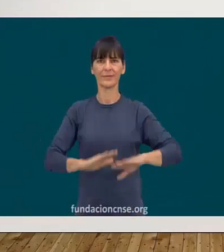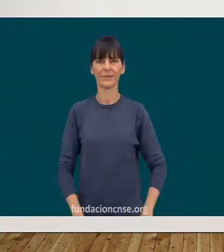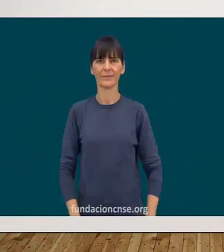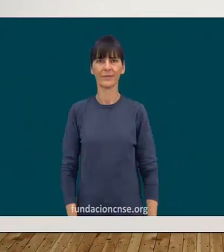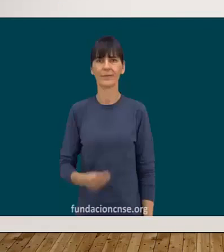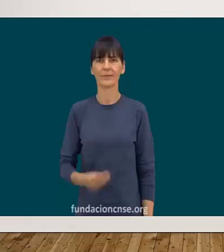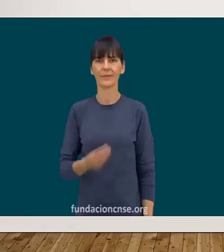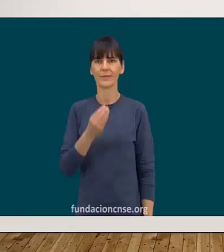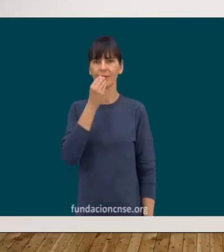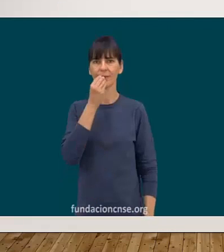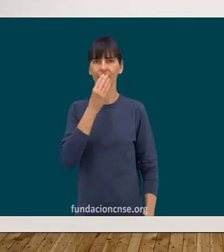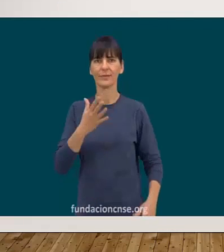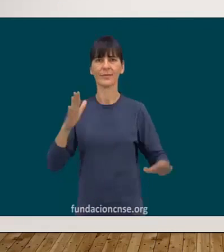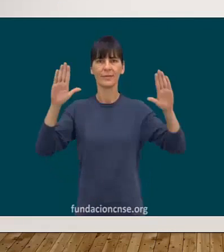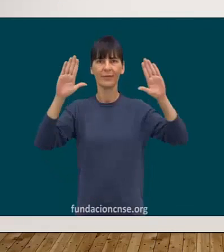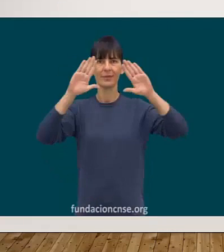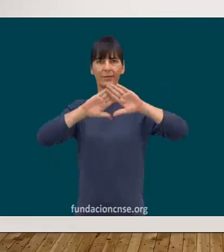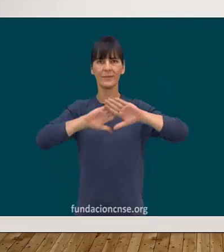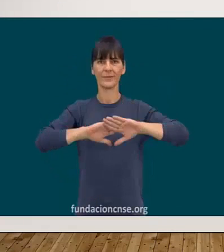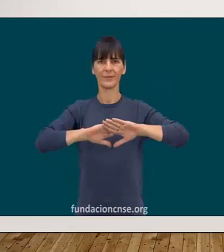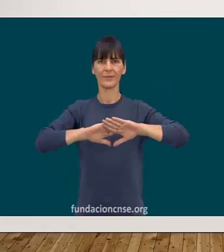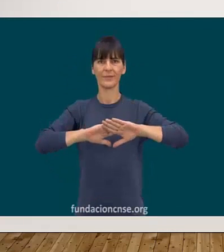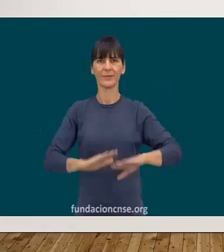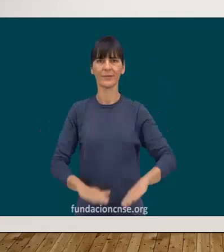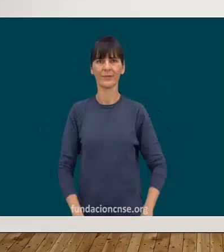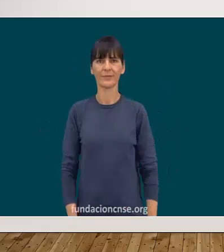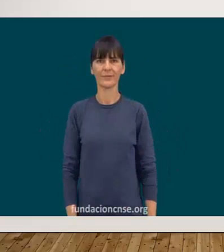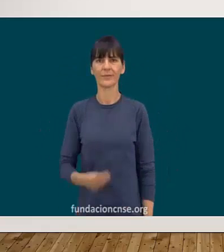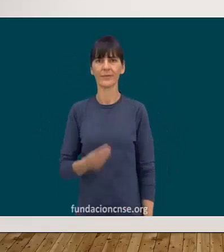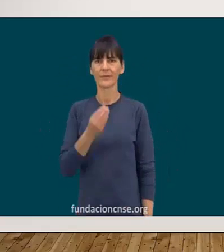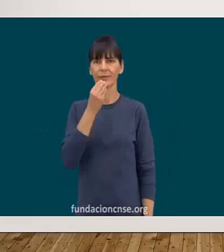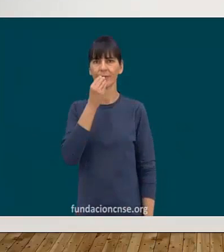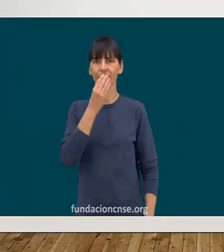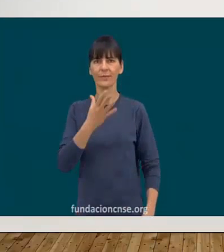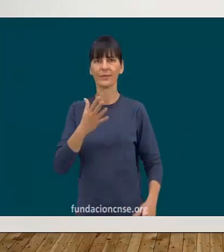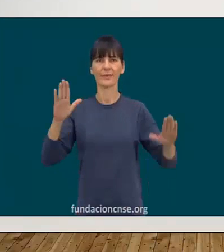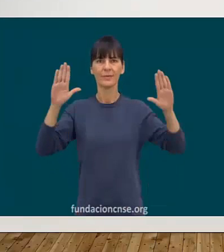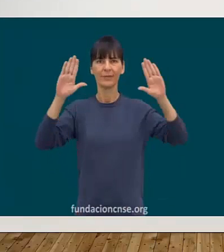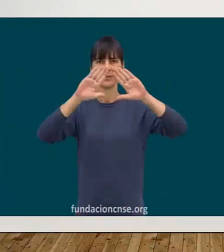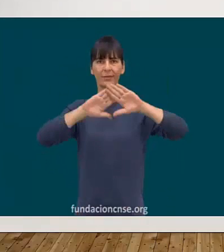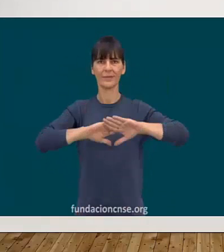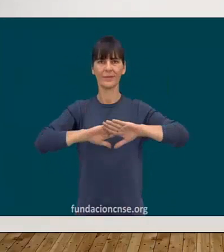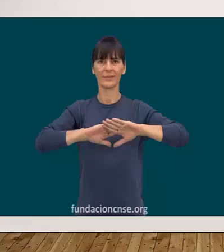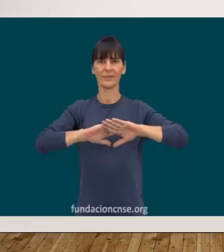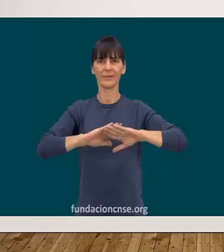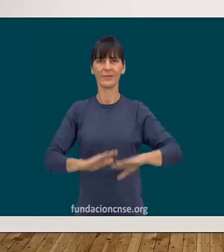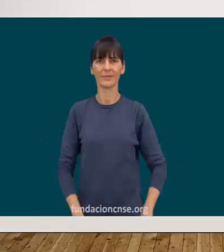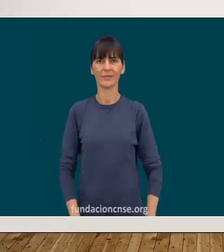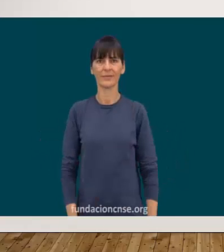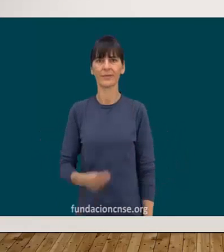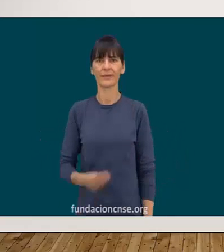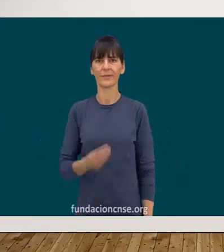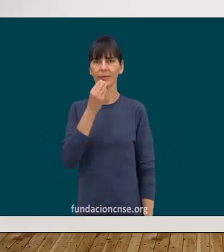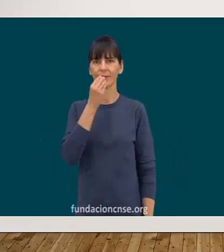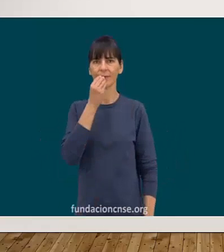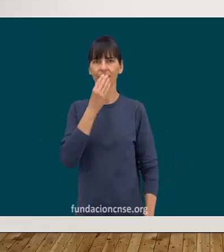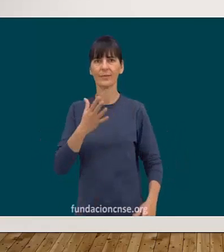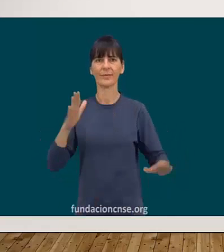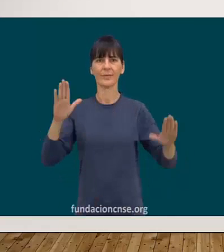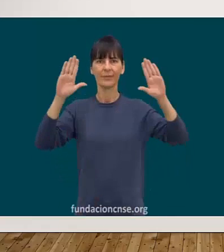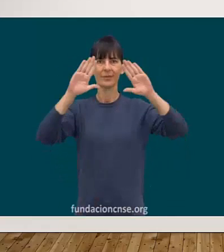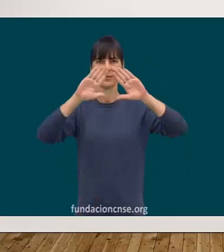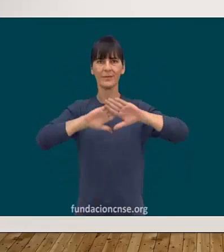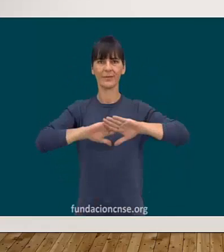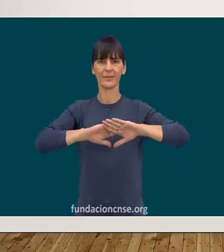Para determinar la especificidad de los efectos del lenguaje de señas, investigaron la respuesta de la magnetoencefalografía